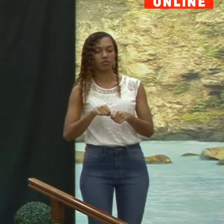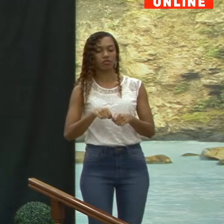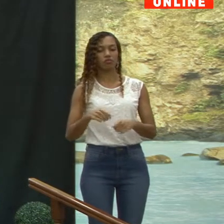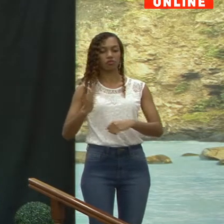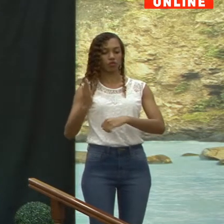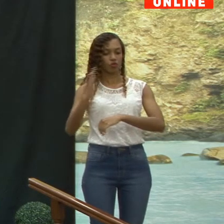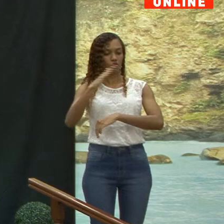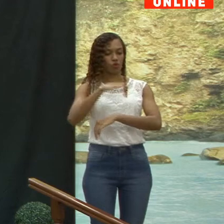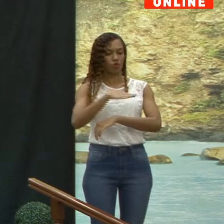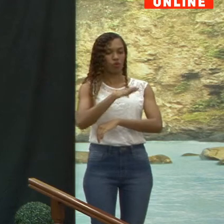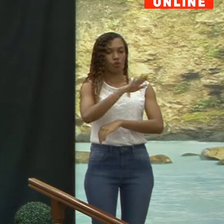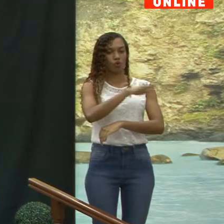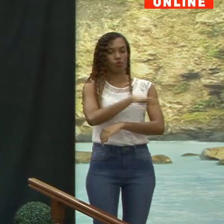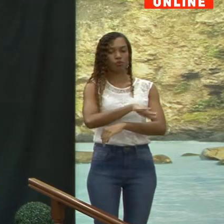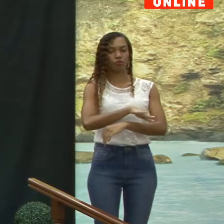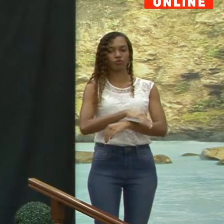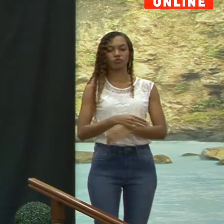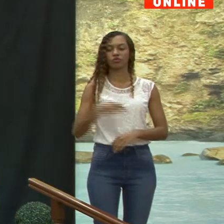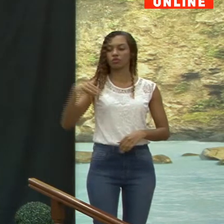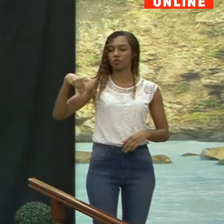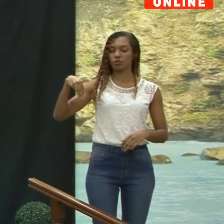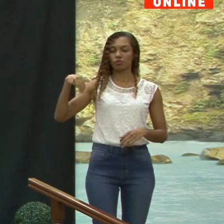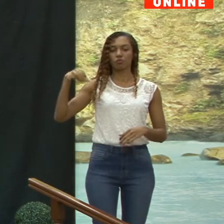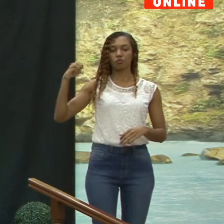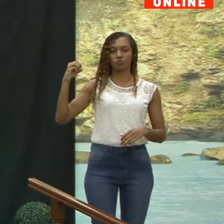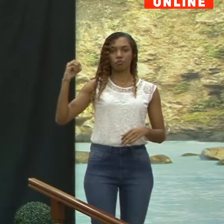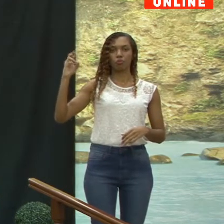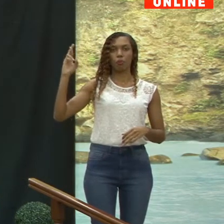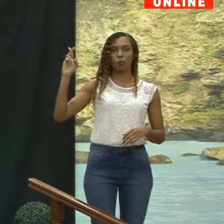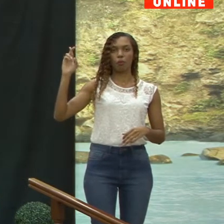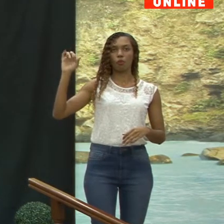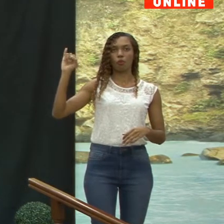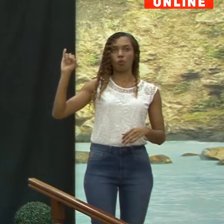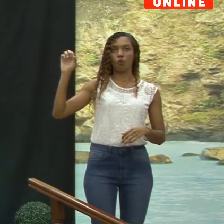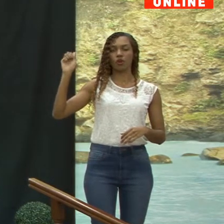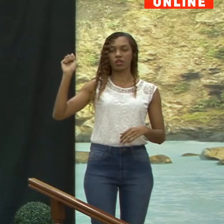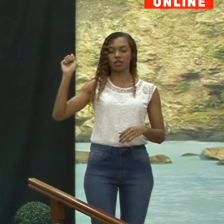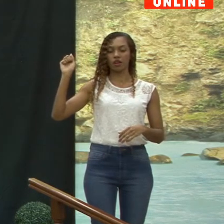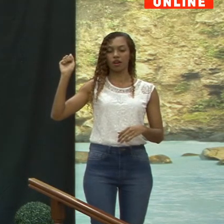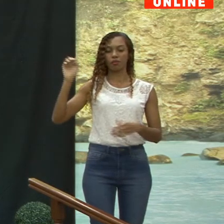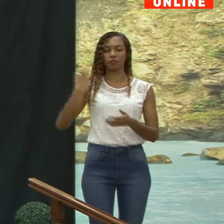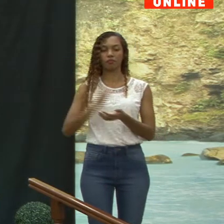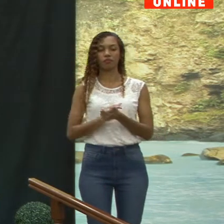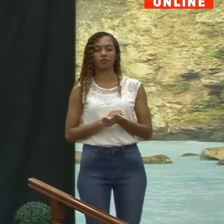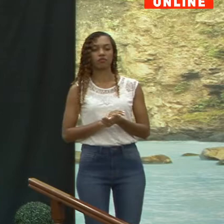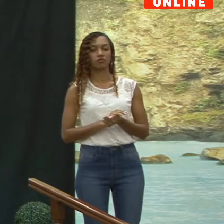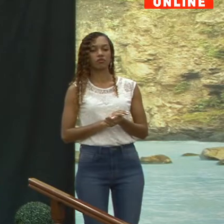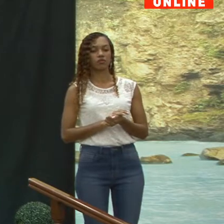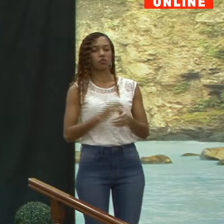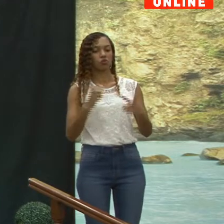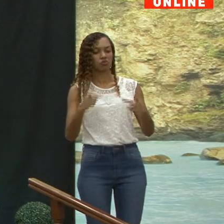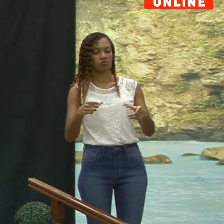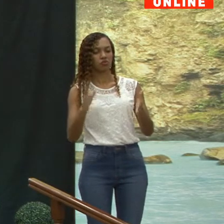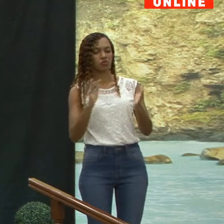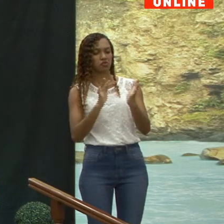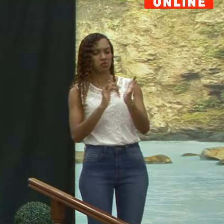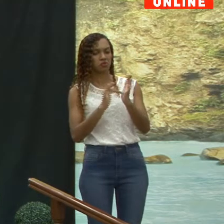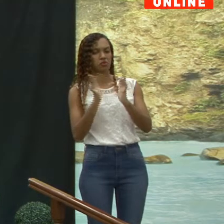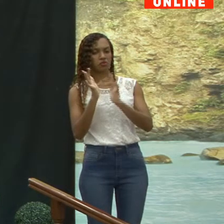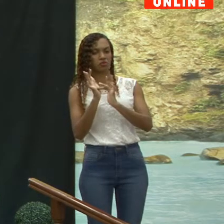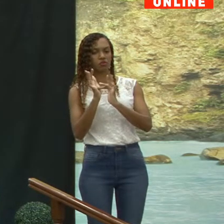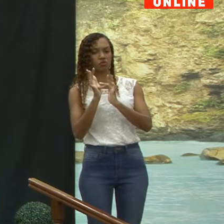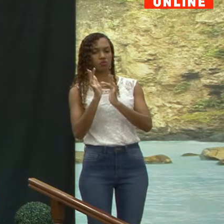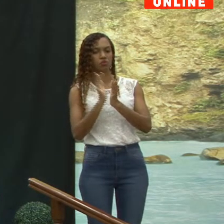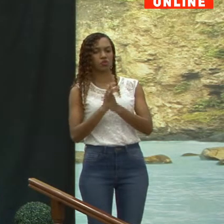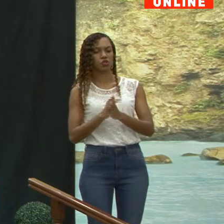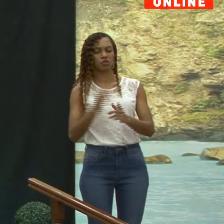E também a Oriente ficava o Gólgota, onde Jesus seria crucificado. E quando